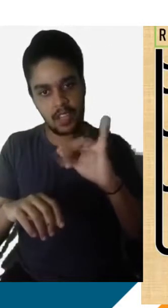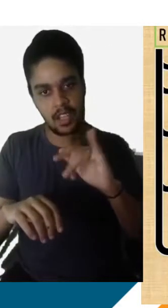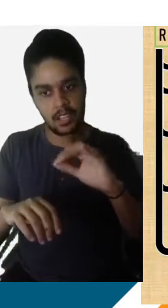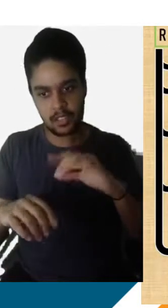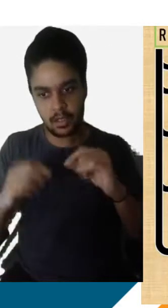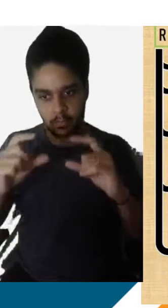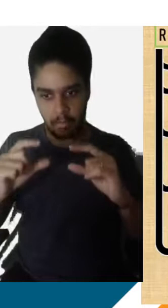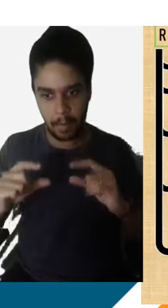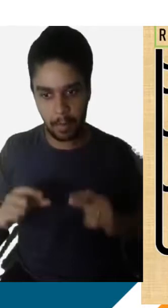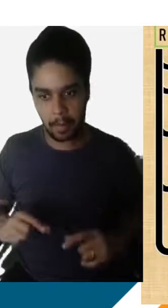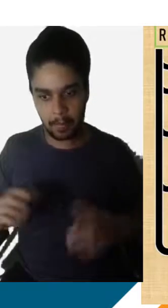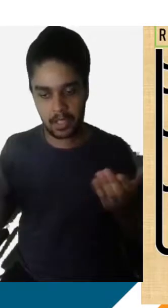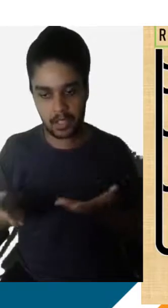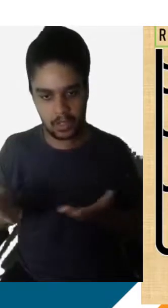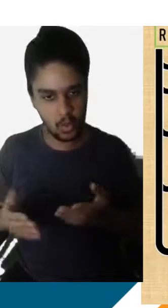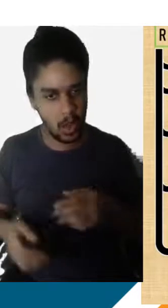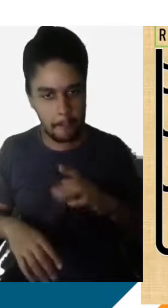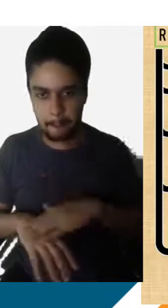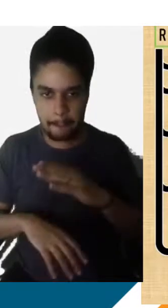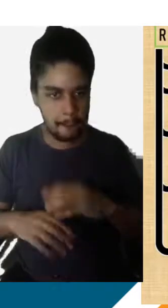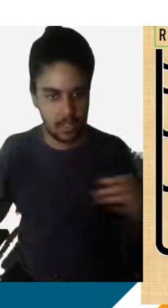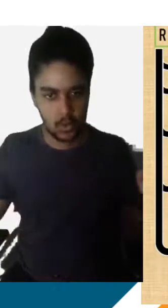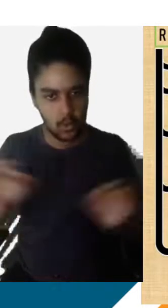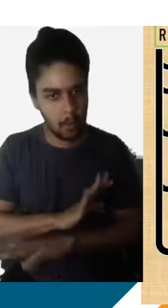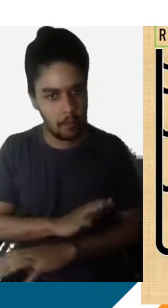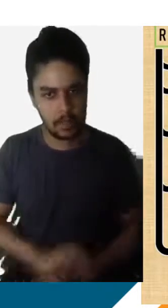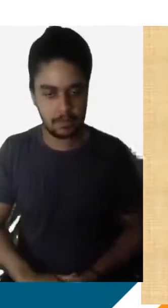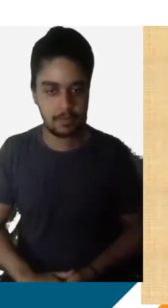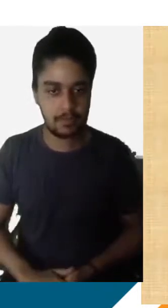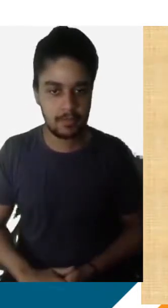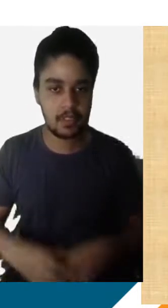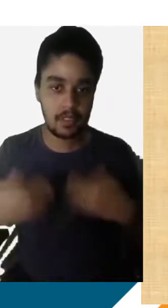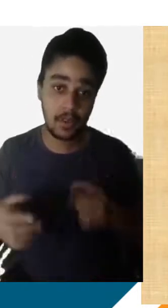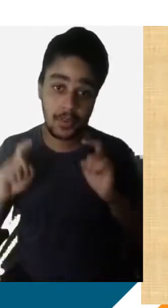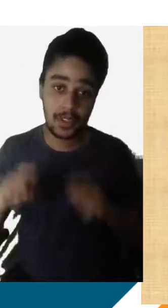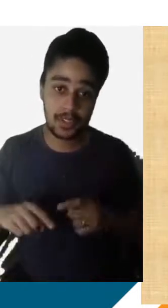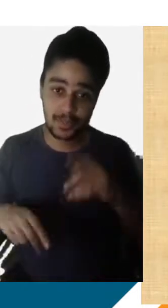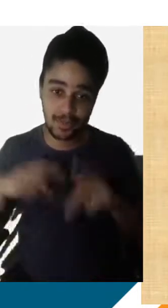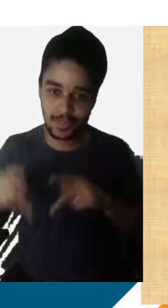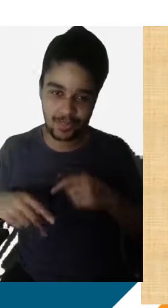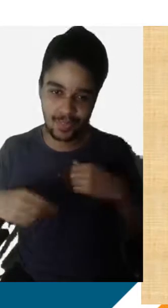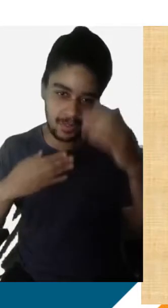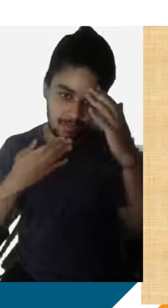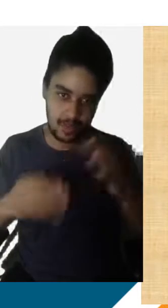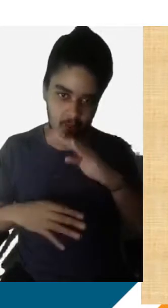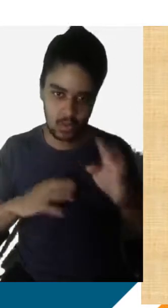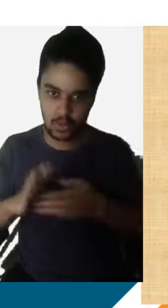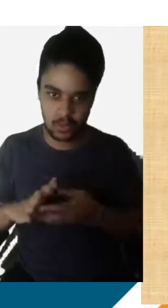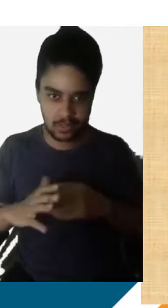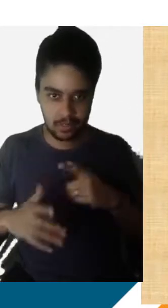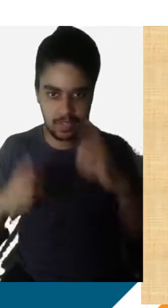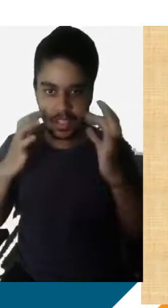que é a classificação atual e a mais completa. Então é isso, meu povo. Agradeço